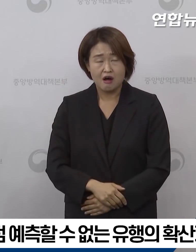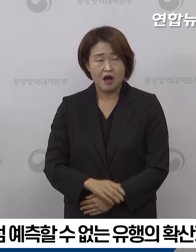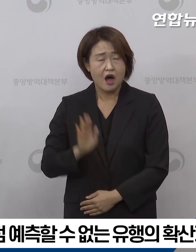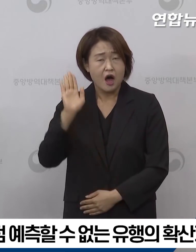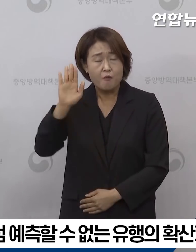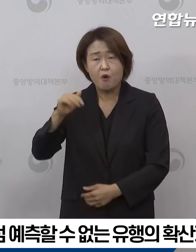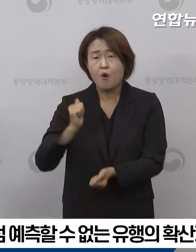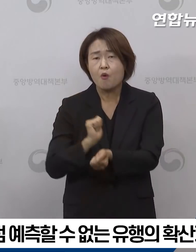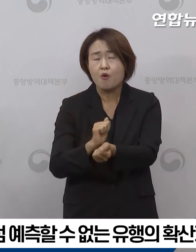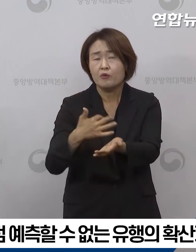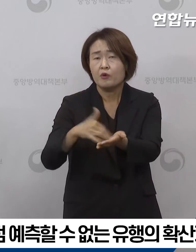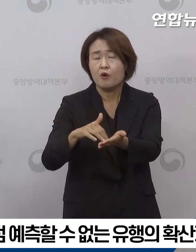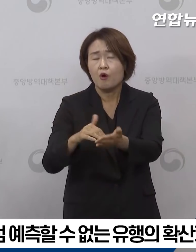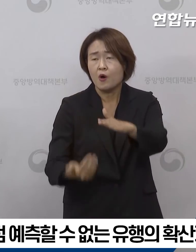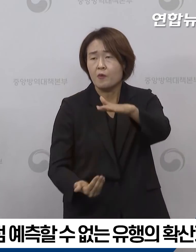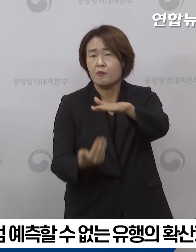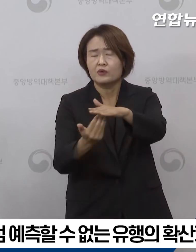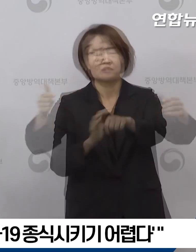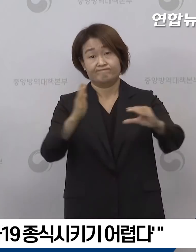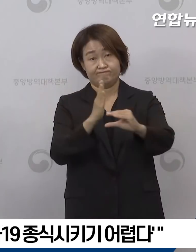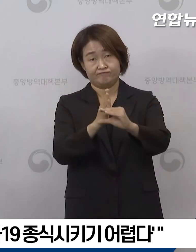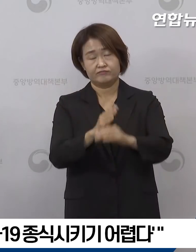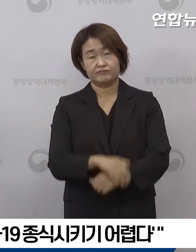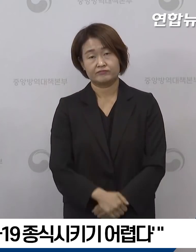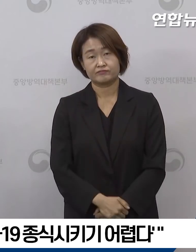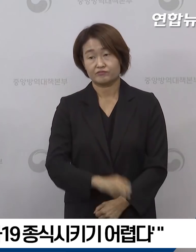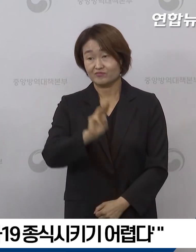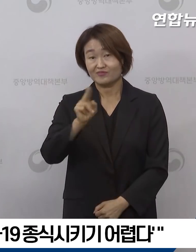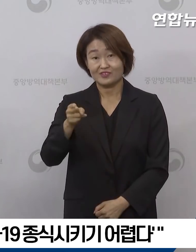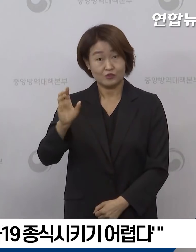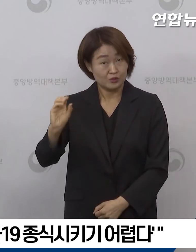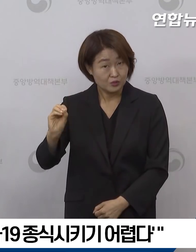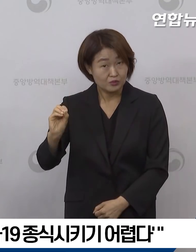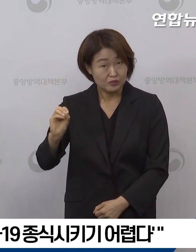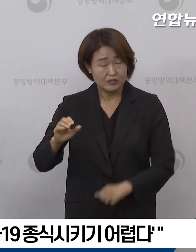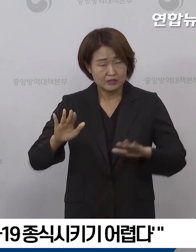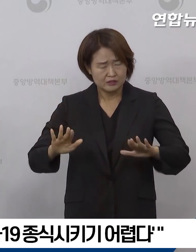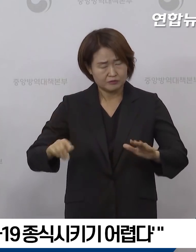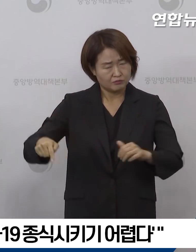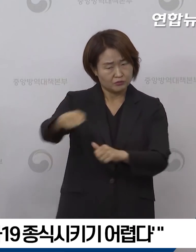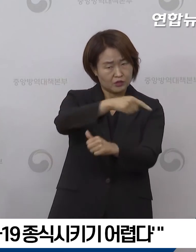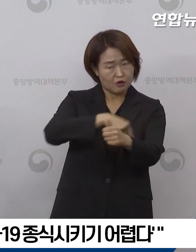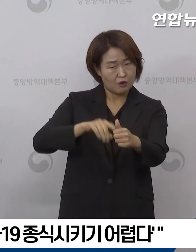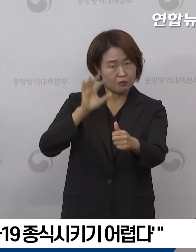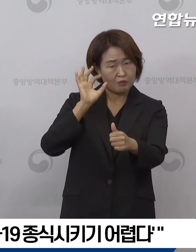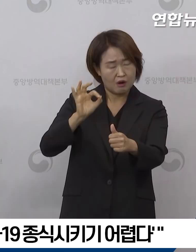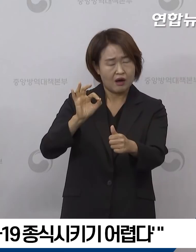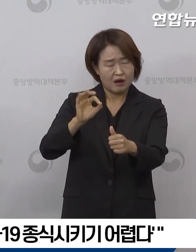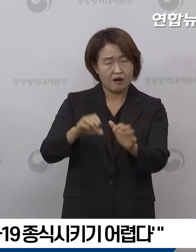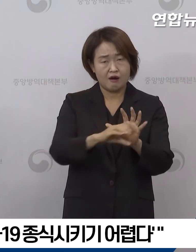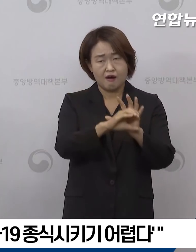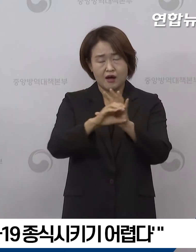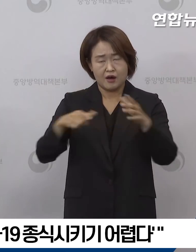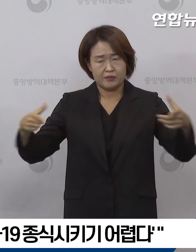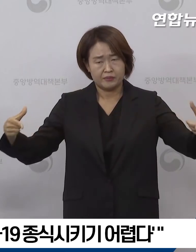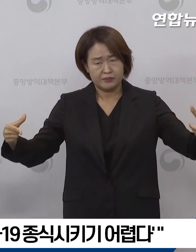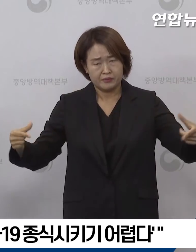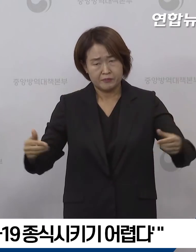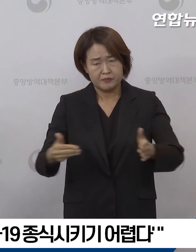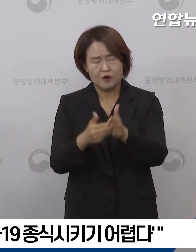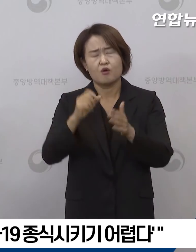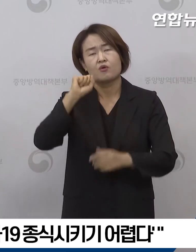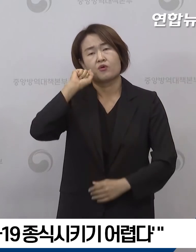예측할 수 없는 유행의 확산기입니다. WHO도 현재 상황으로는 코로나19를 종식시키기는